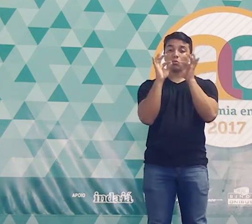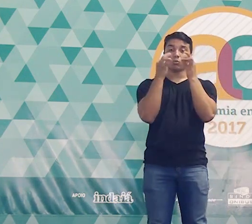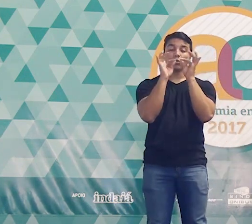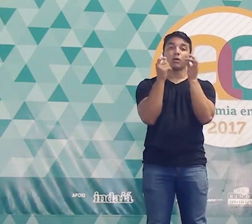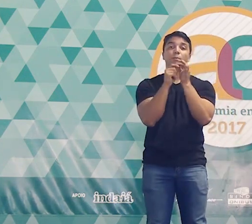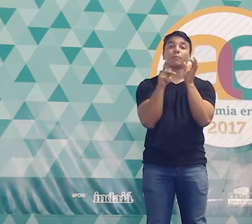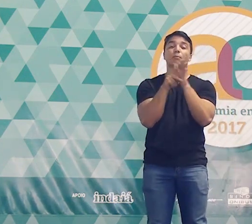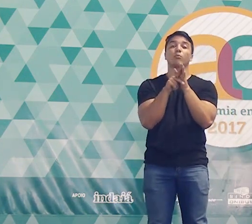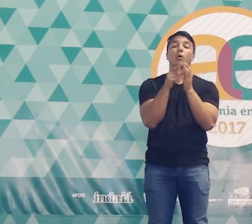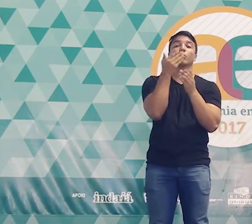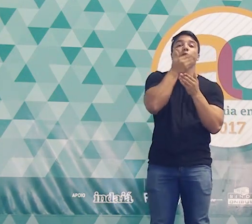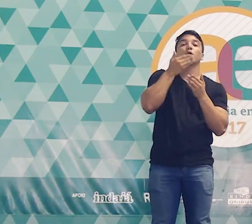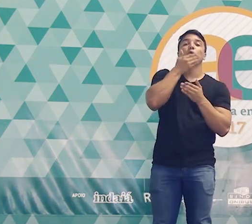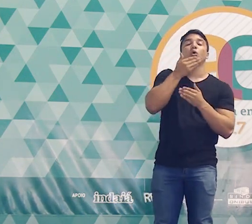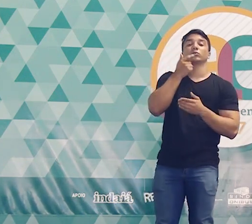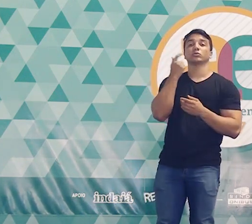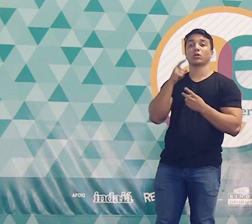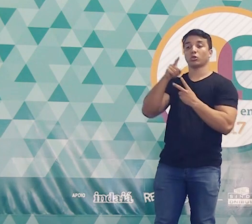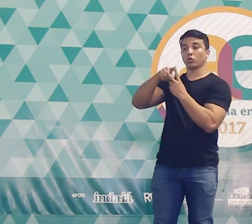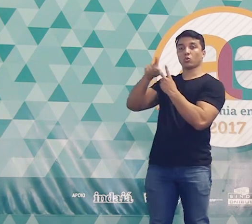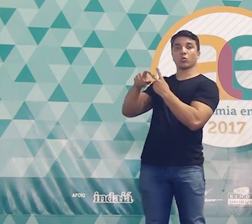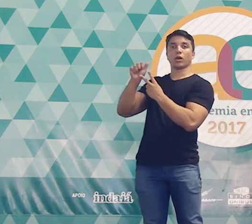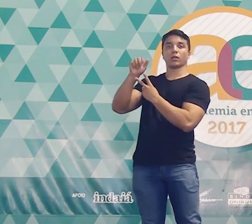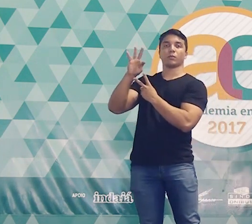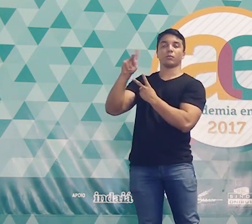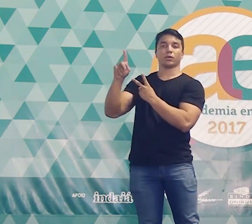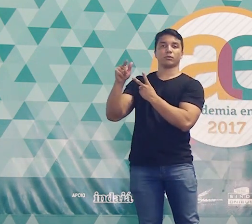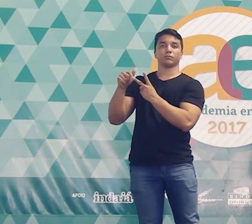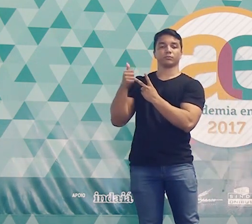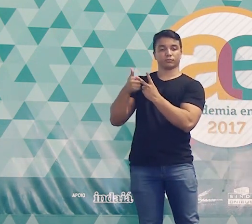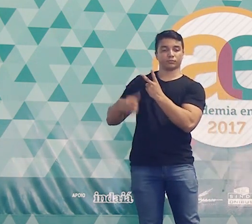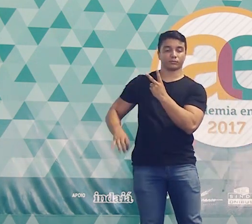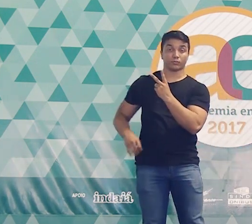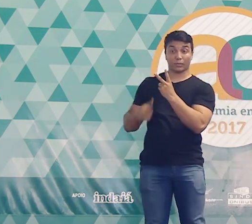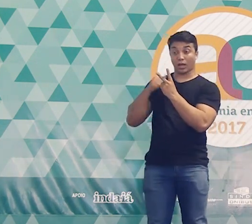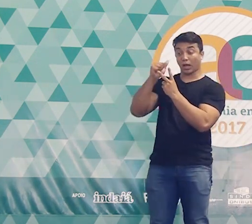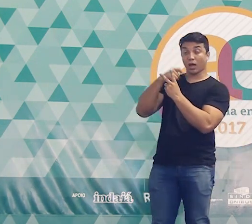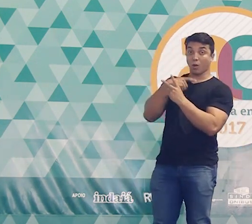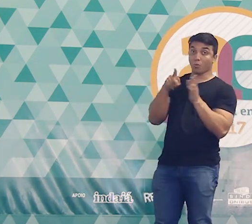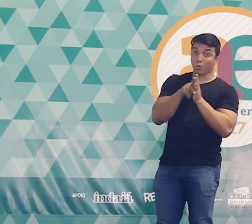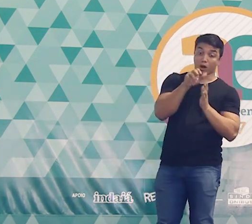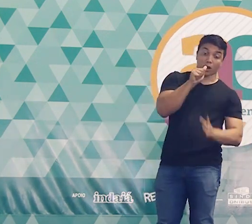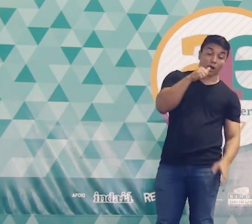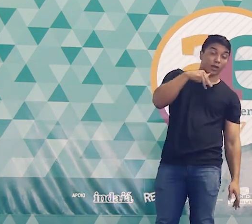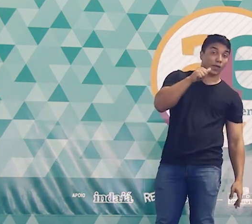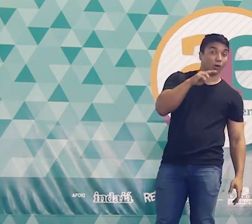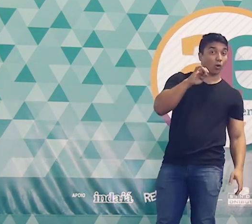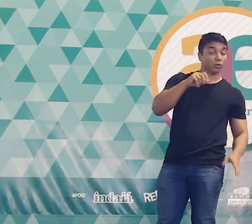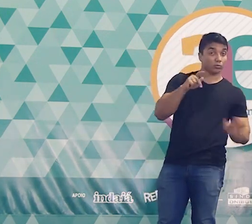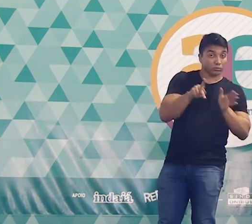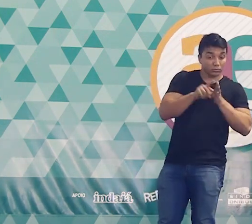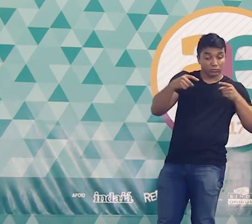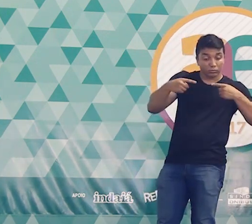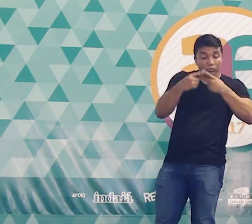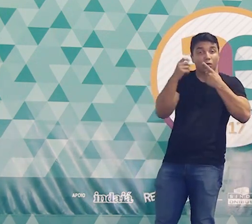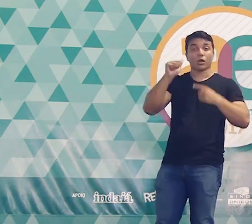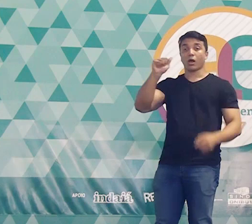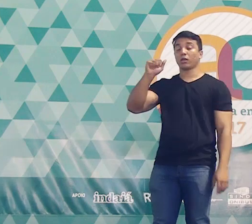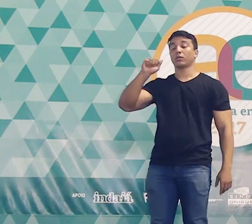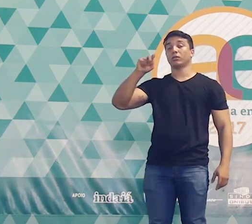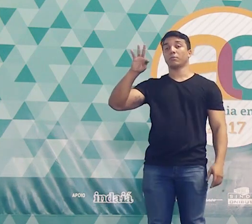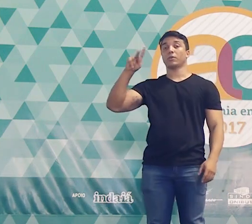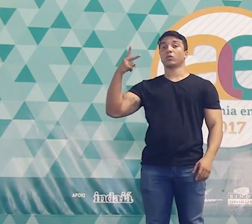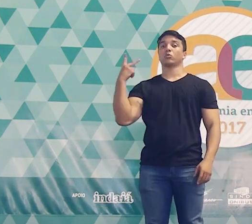só produz 2 ATPs. Entendem? Quando eu estou em condições anaeróbicas, uma glicose só produz energia para